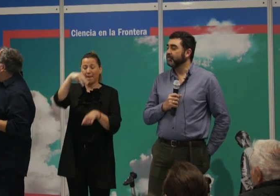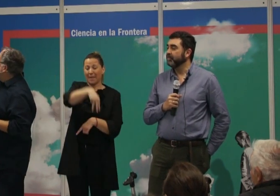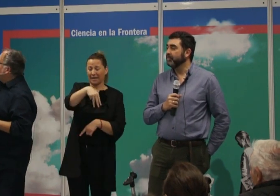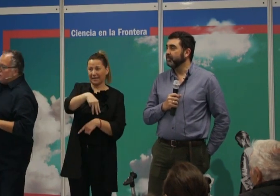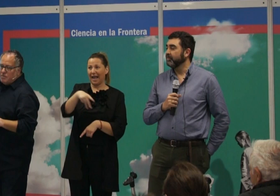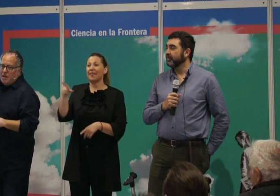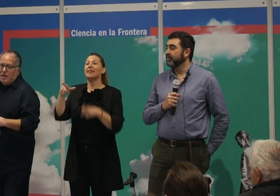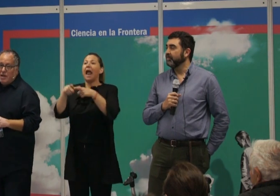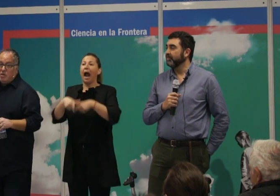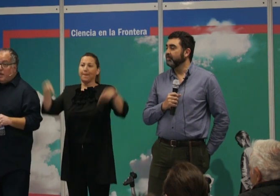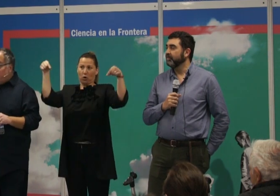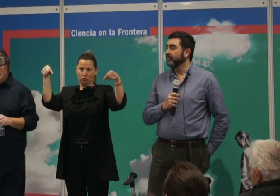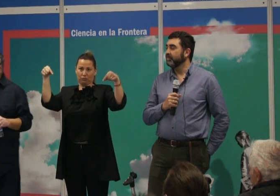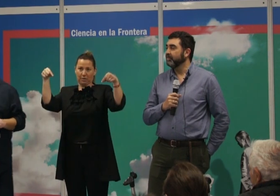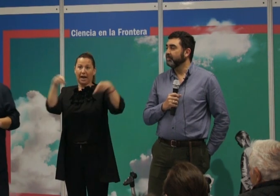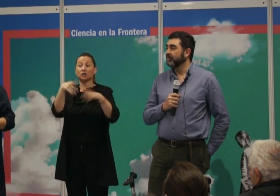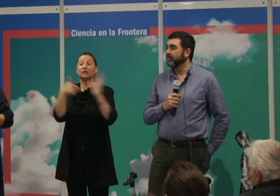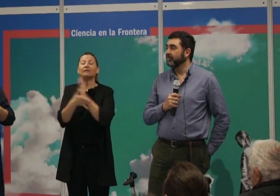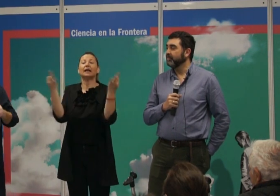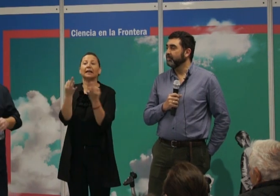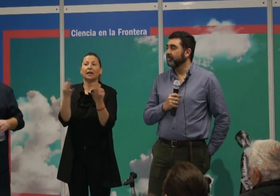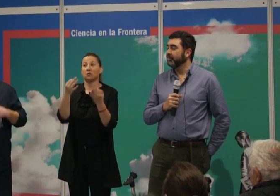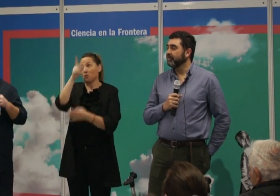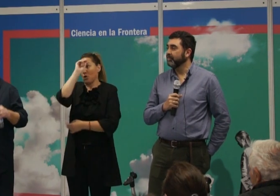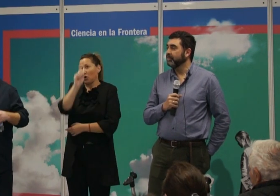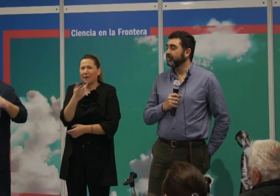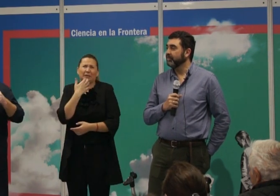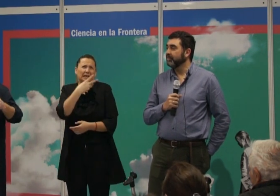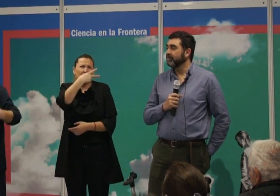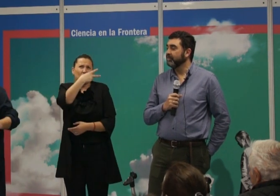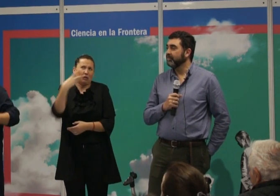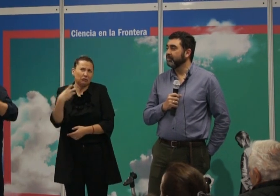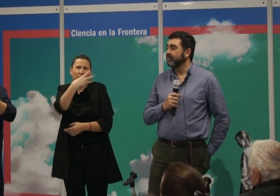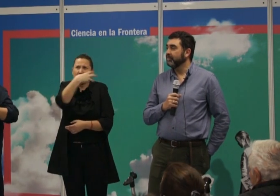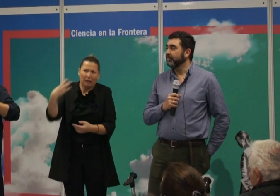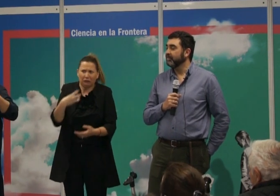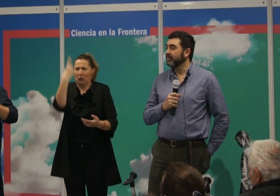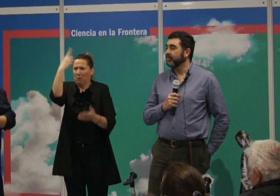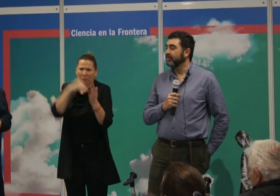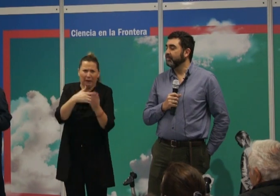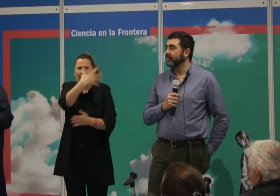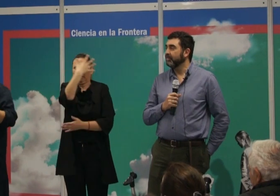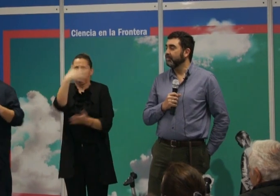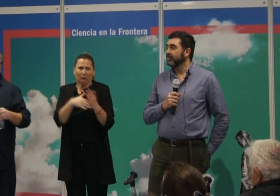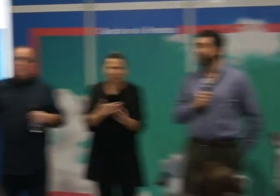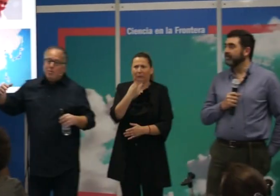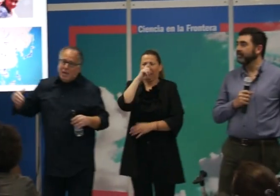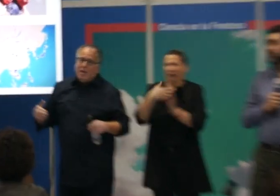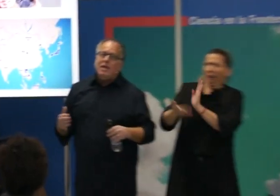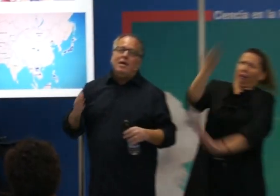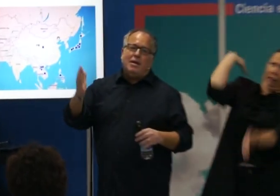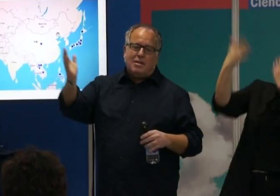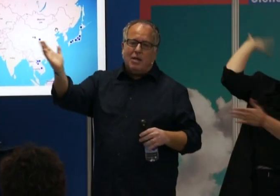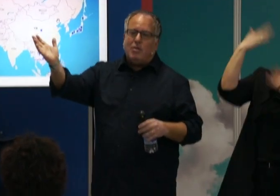procede de Japón. ¿Eso sí que significa? Pues que hace, no sabemos cuánto, 200, 300, 1000, 5000 años, alguien de la